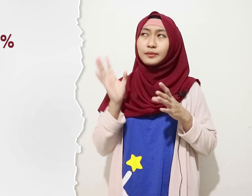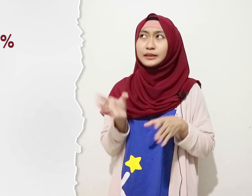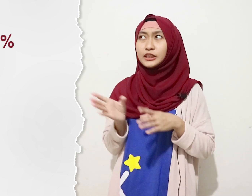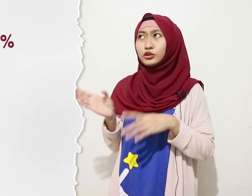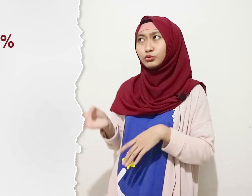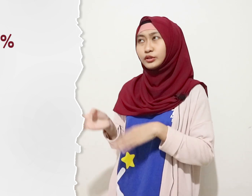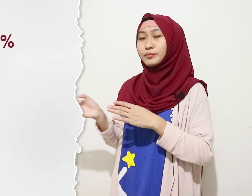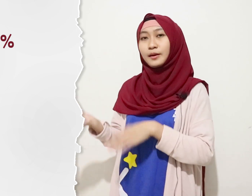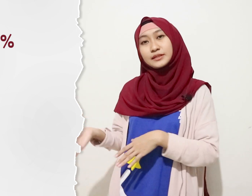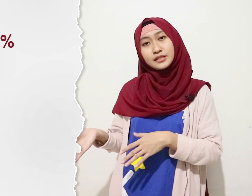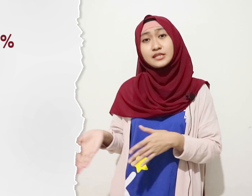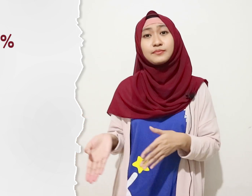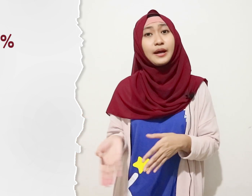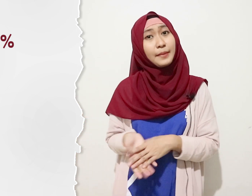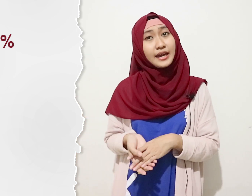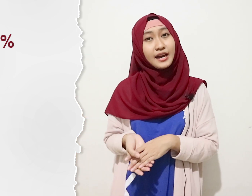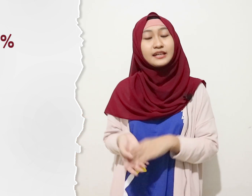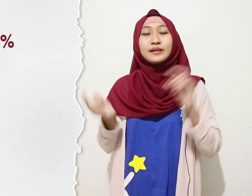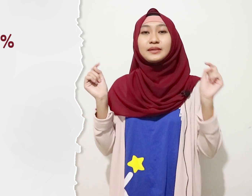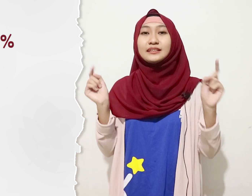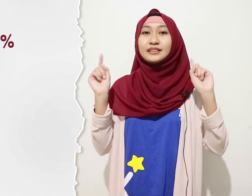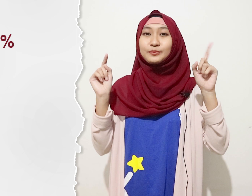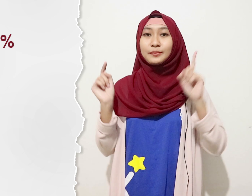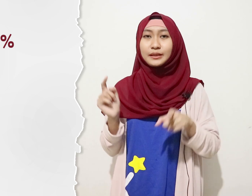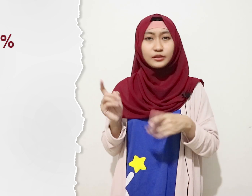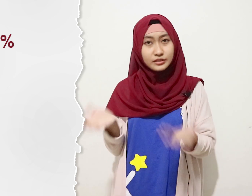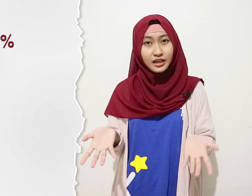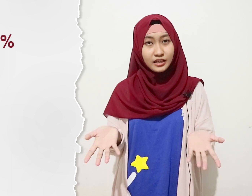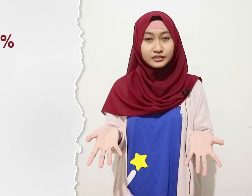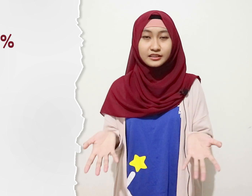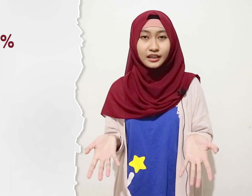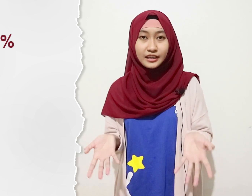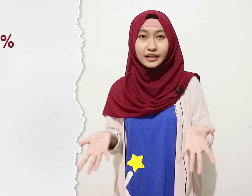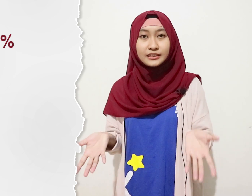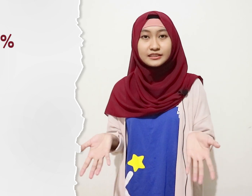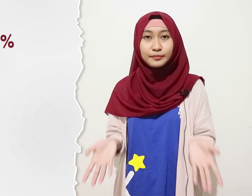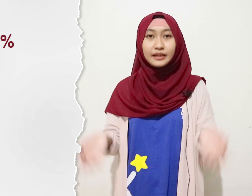1/4 itu dirubah ke persen jadi berapa ya? Berarti 1/4 ya udah langsung kita kalikan aja sama